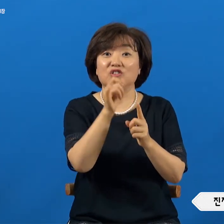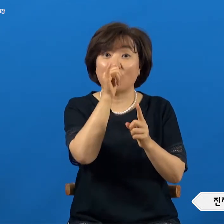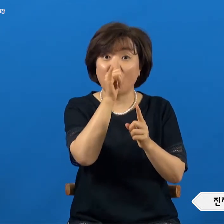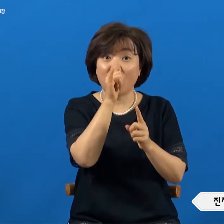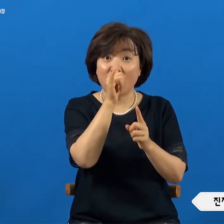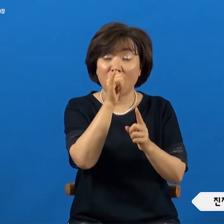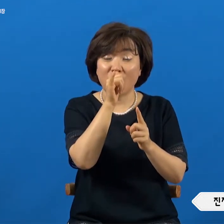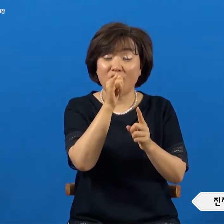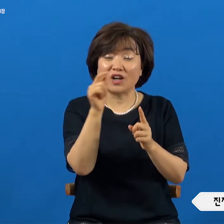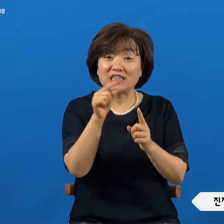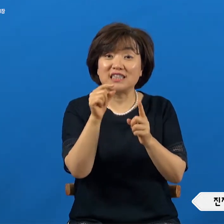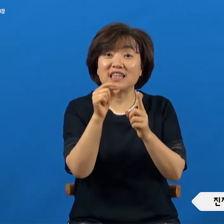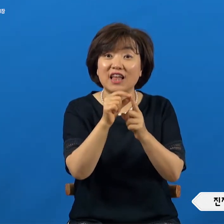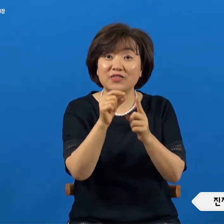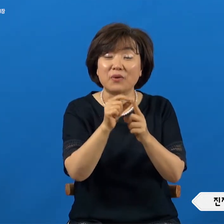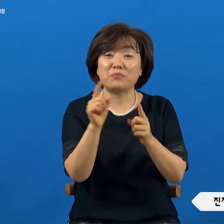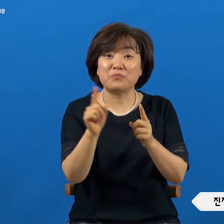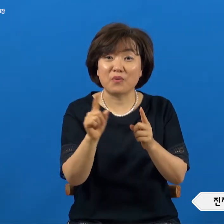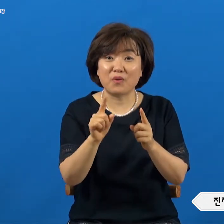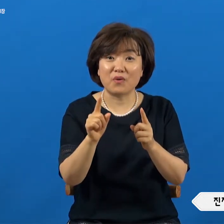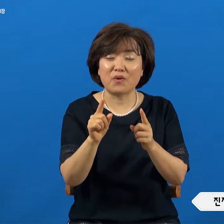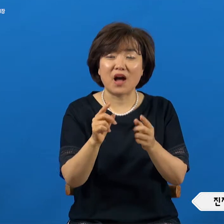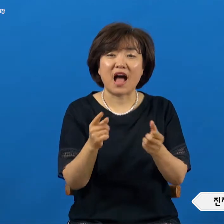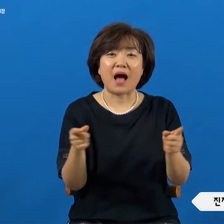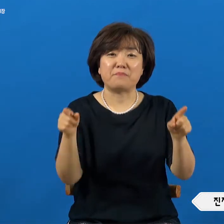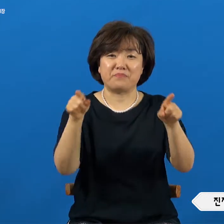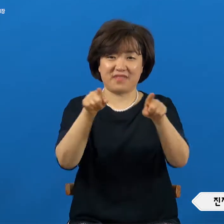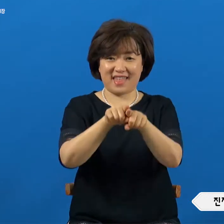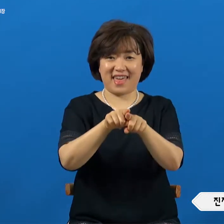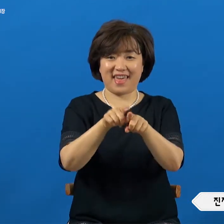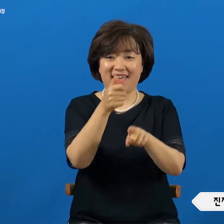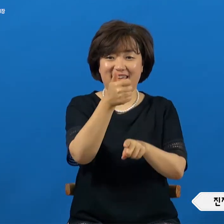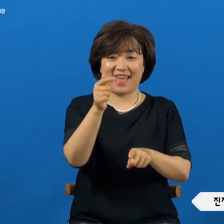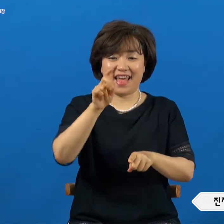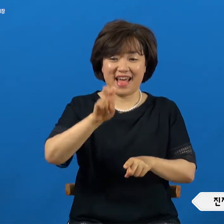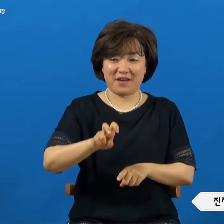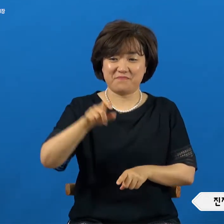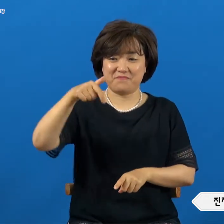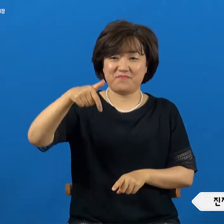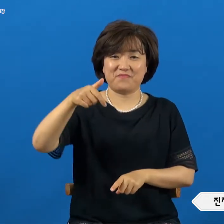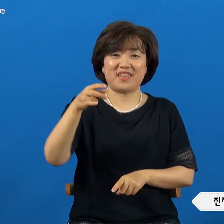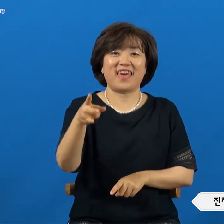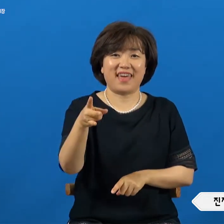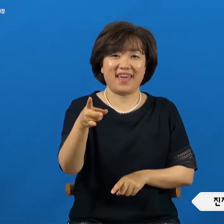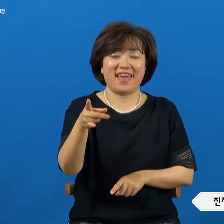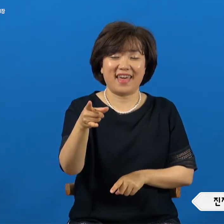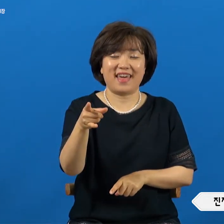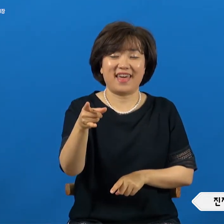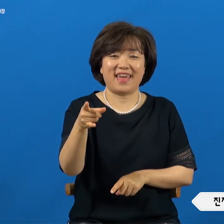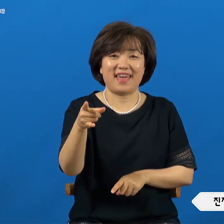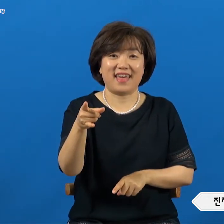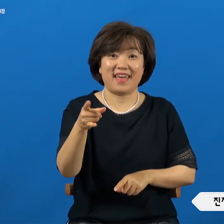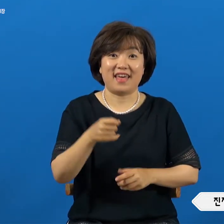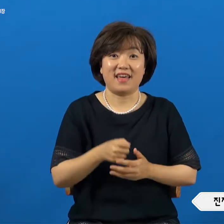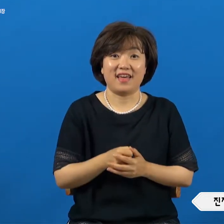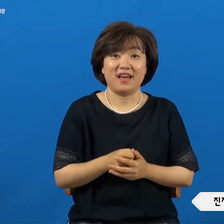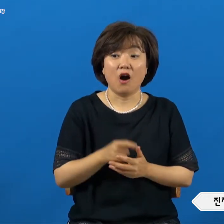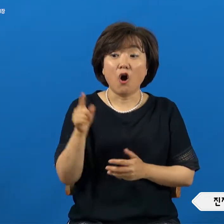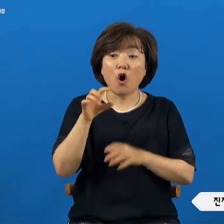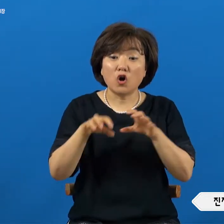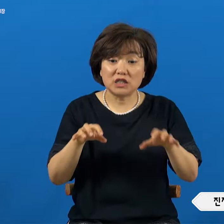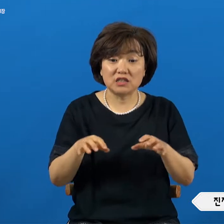등장했다는 겁니다. 그 단어는 바로 함께라는 단어였습니다. with. 어느